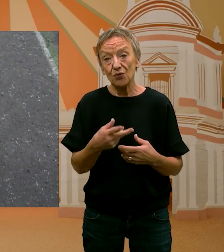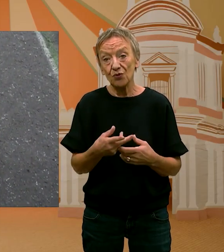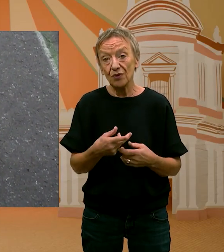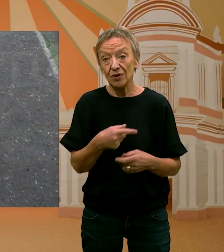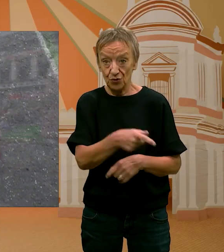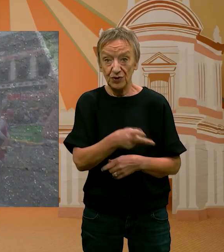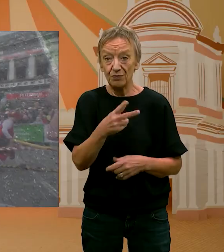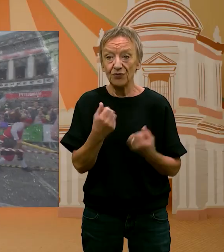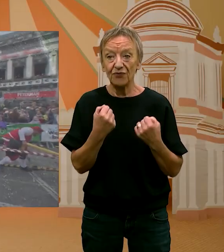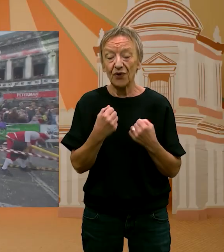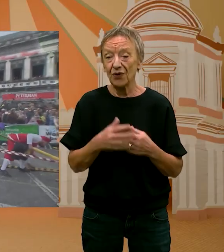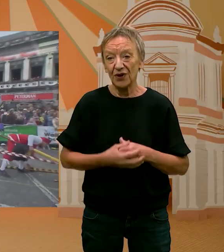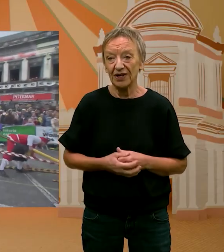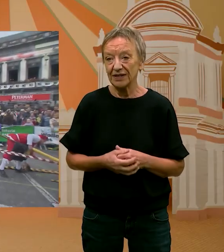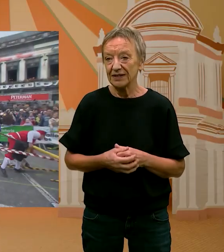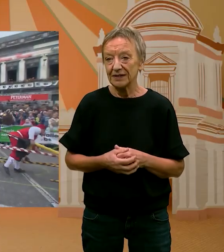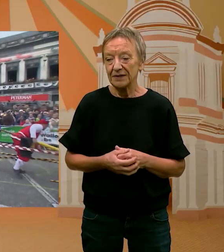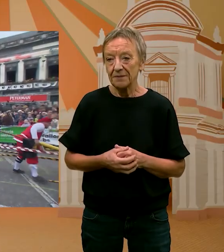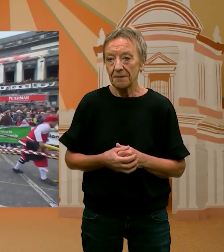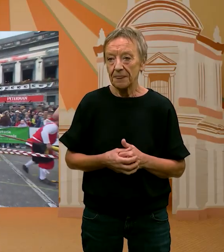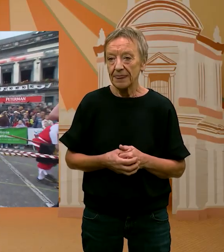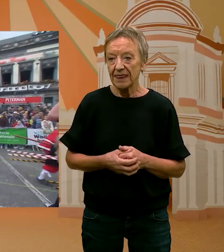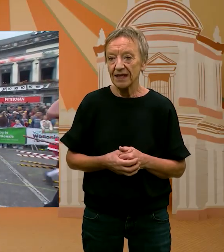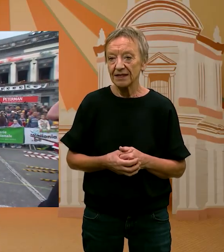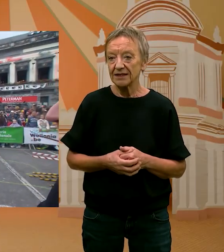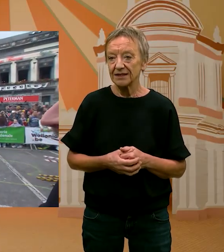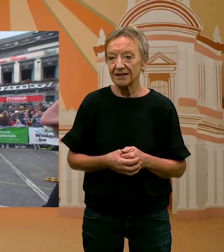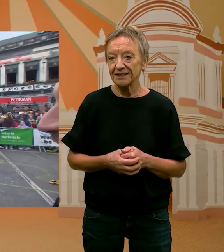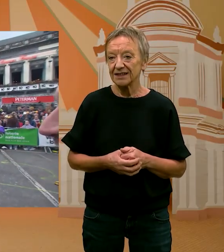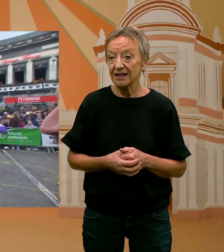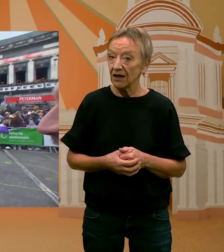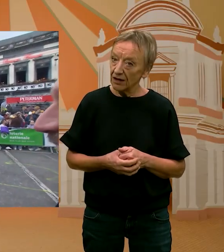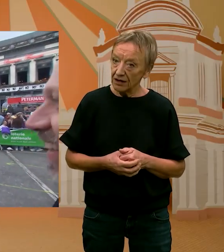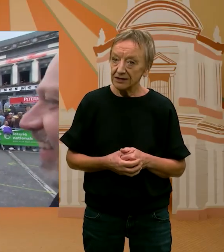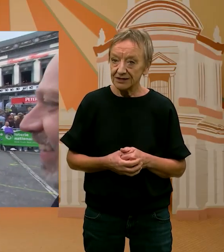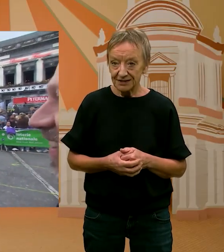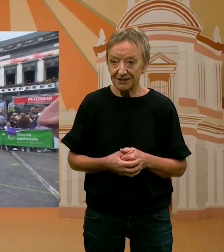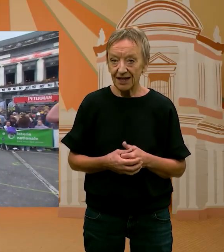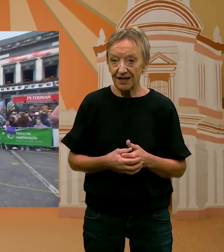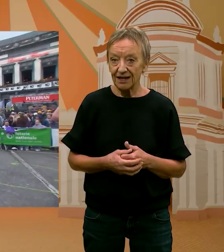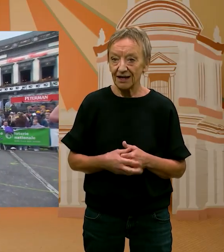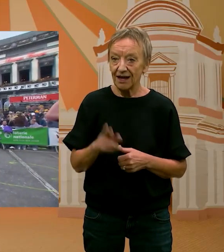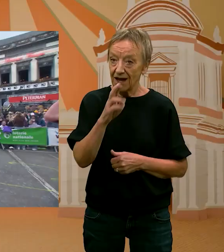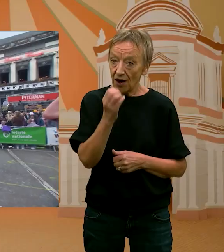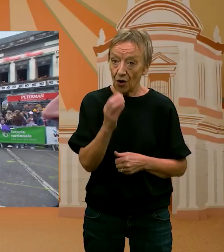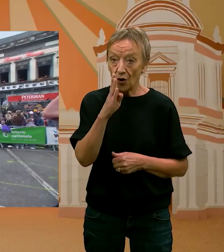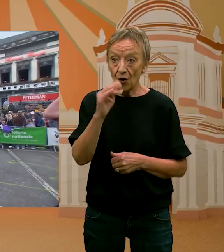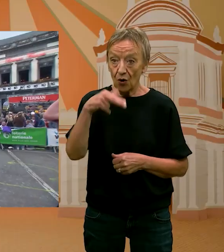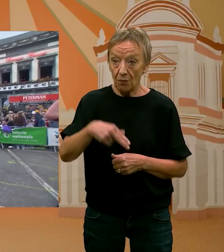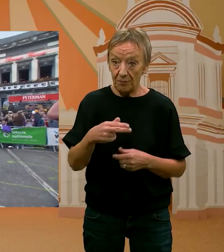minutes que je ne sais plus dire mon échasse. Et donc Robin qui nous a donné du fil à retordre, je savais plus du tout. Dès que j'en ai un coup, en fait, ça faisait vraiment un pincement. Et